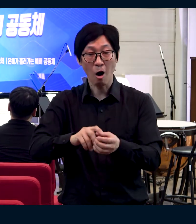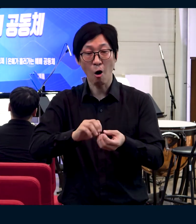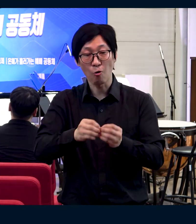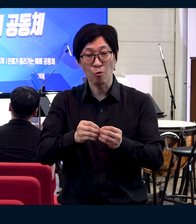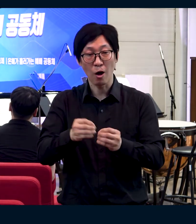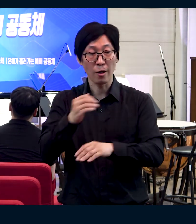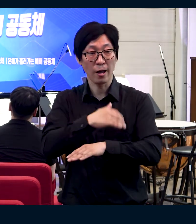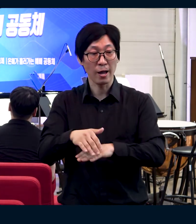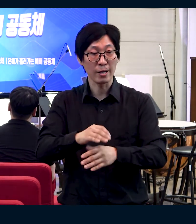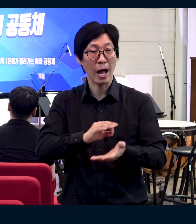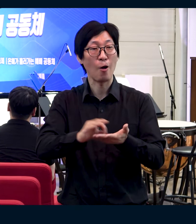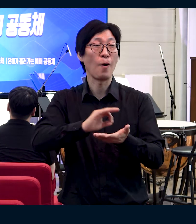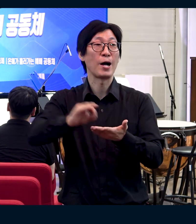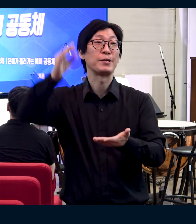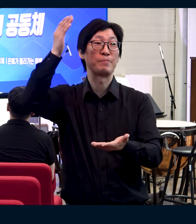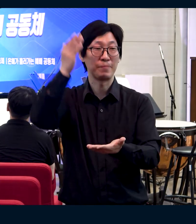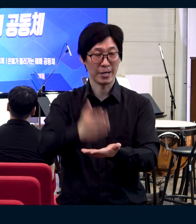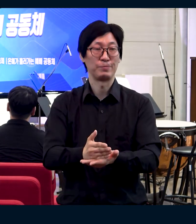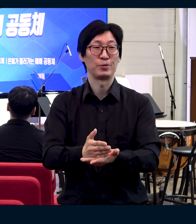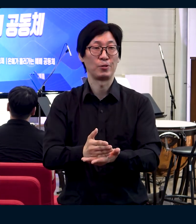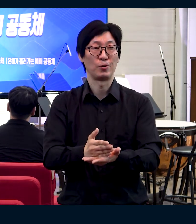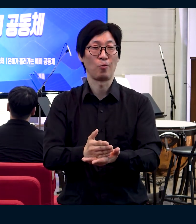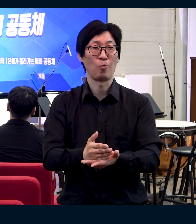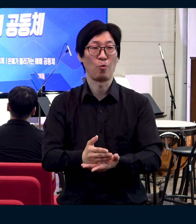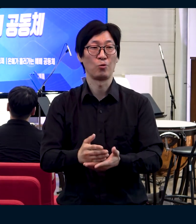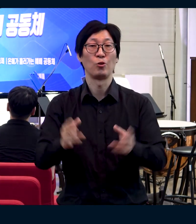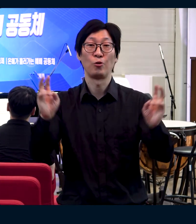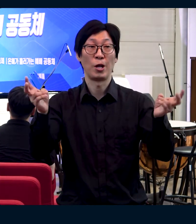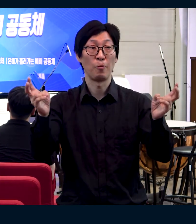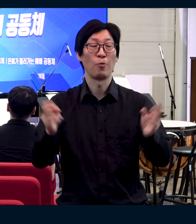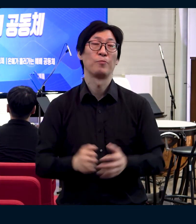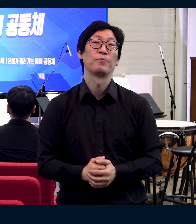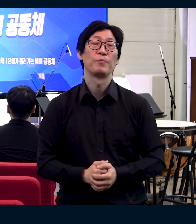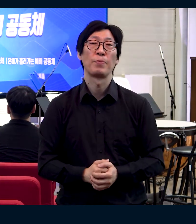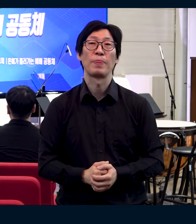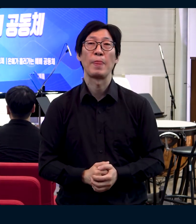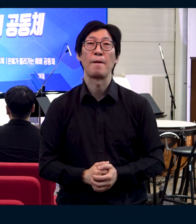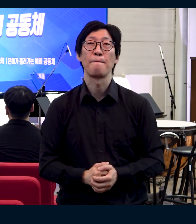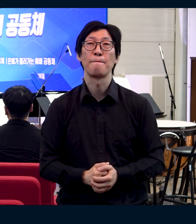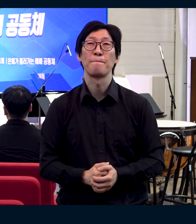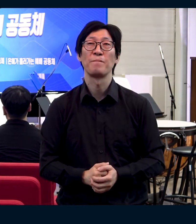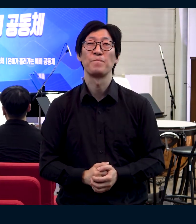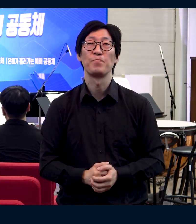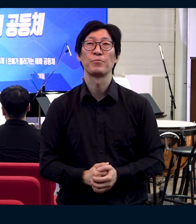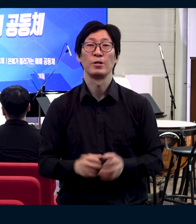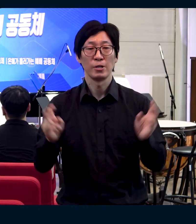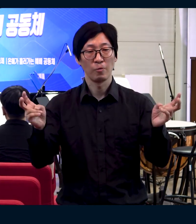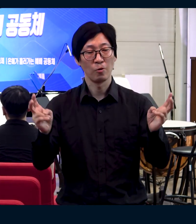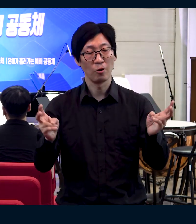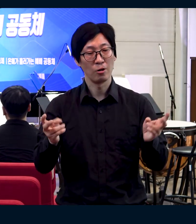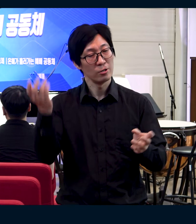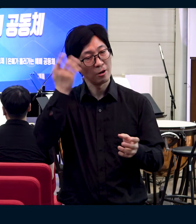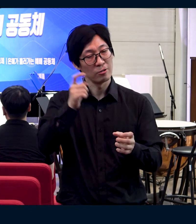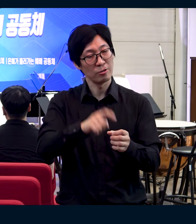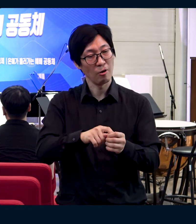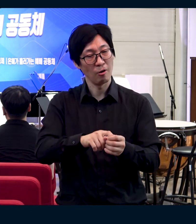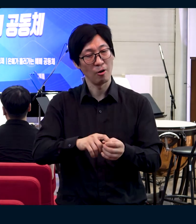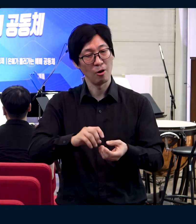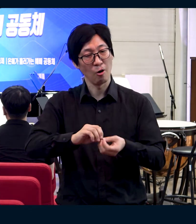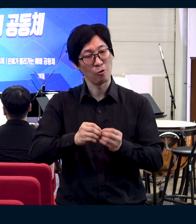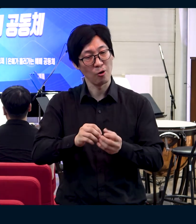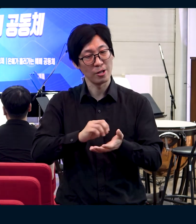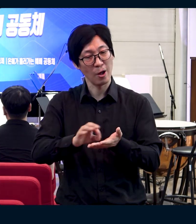영적 편법을 쓰지 마십시오. 오늘 설교 제목입니다. 자, 그런데 참 이 설교 제목 잡으면서 고민 많이